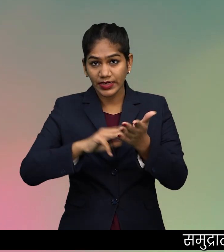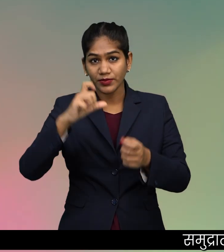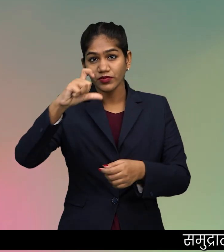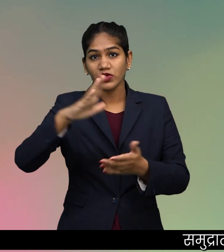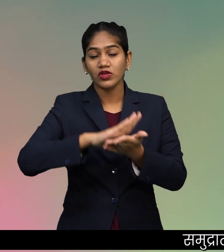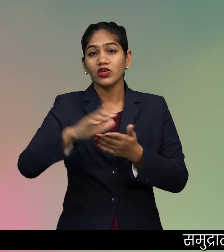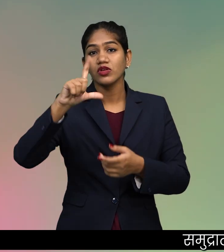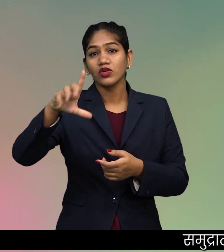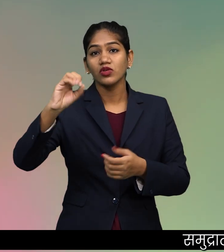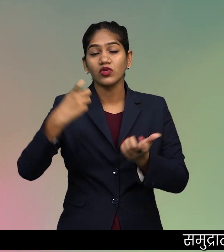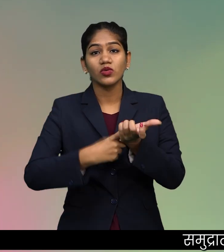समुद्रात वाहून गेले आहेत.